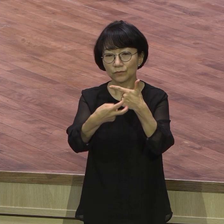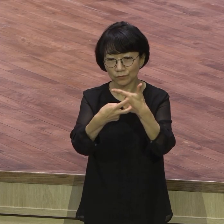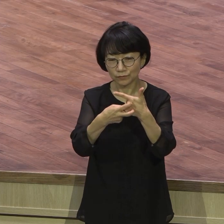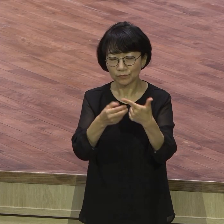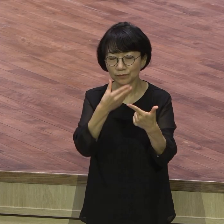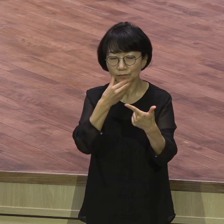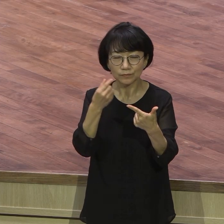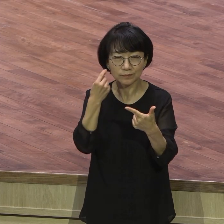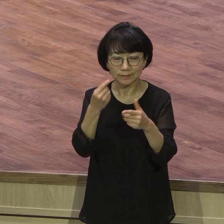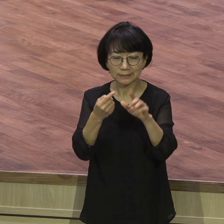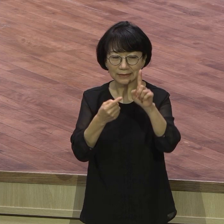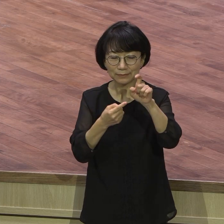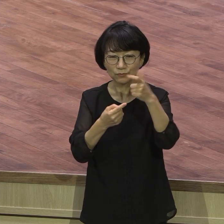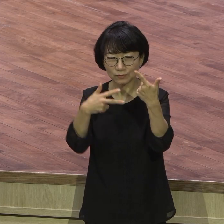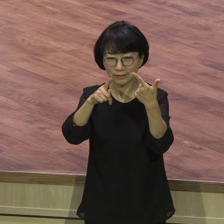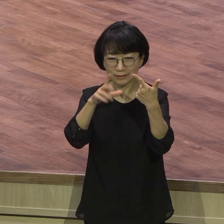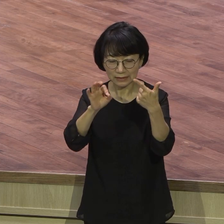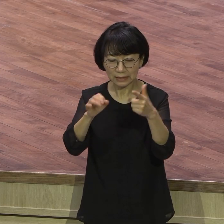생생하게 나와 있습니다.